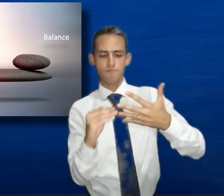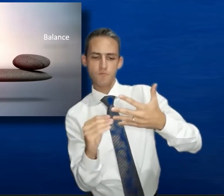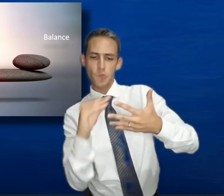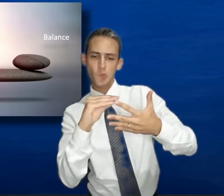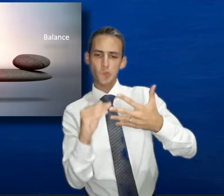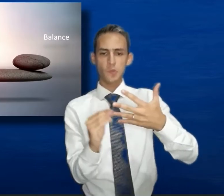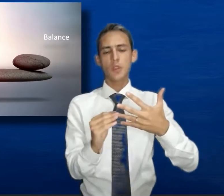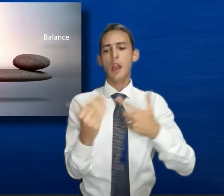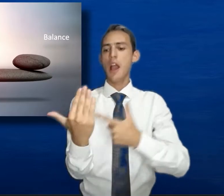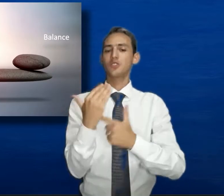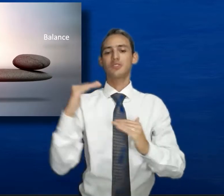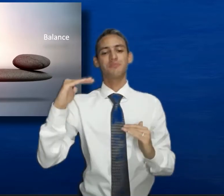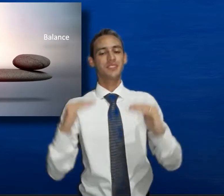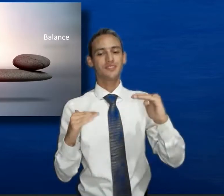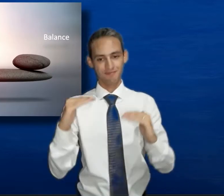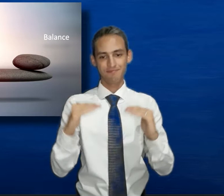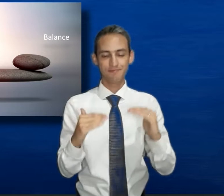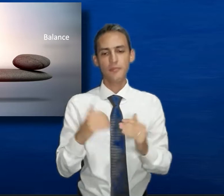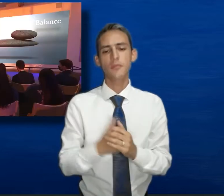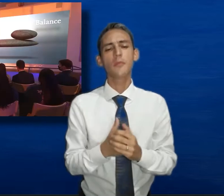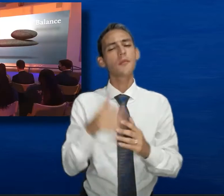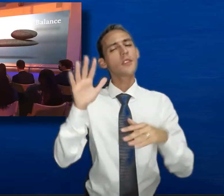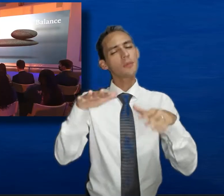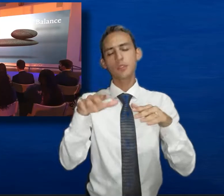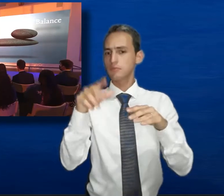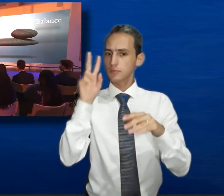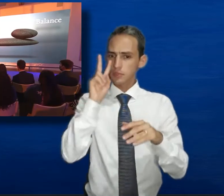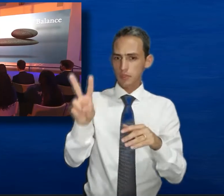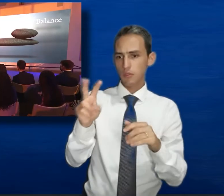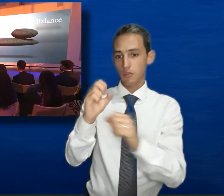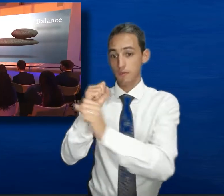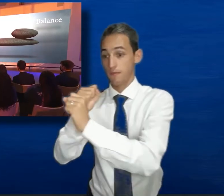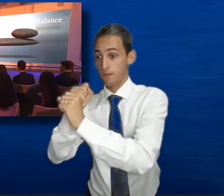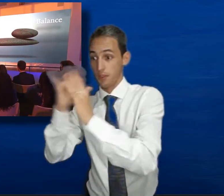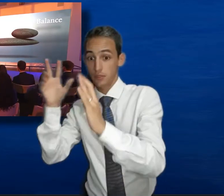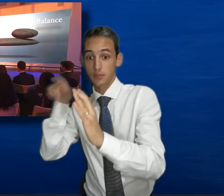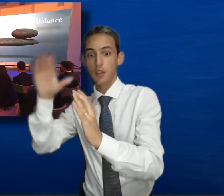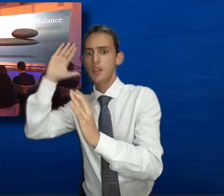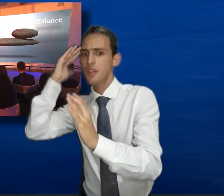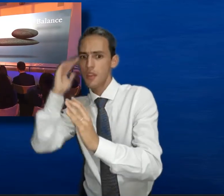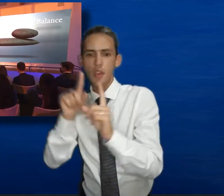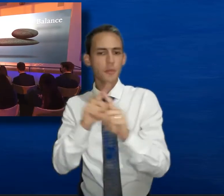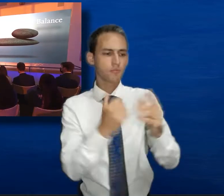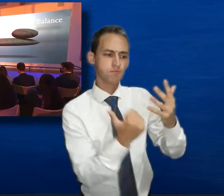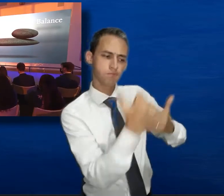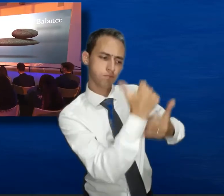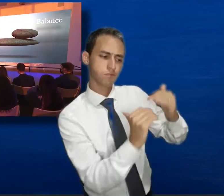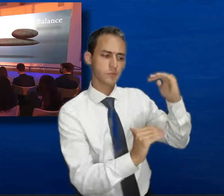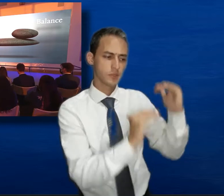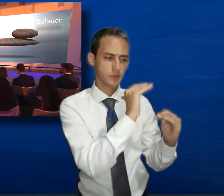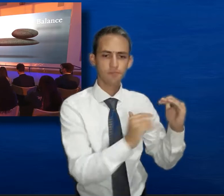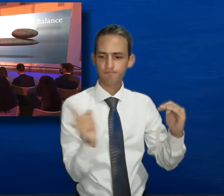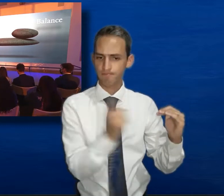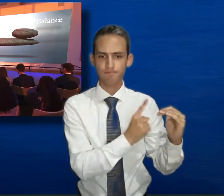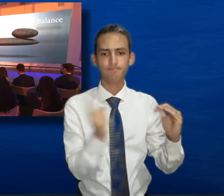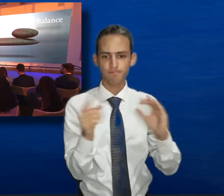alinhar essas prioridades e mantê-las devidamente equilibradas. É por isso que vemos uma conexão muito próxima entre